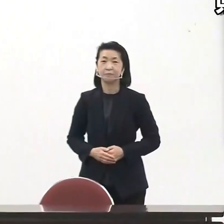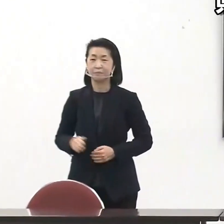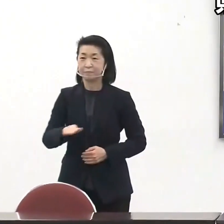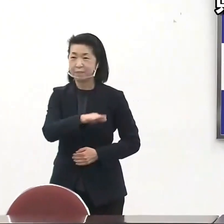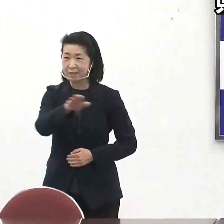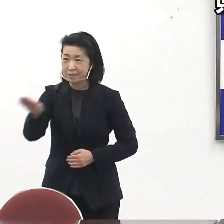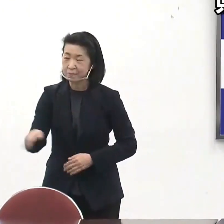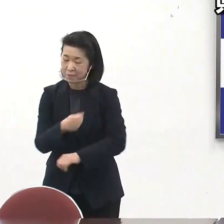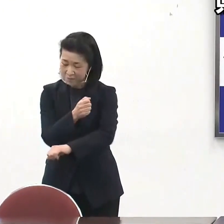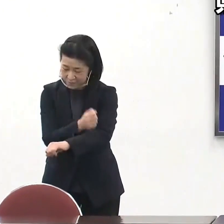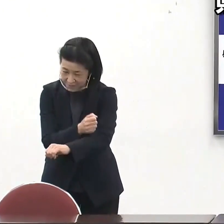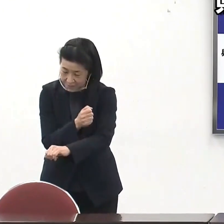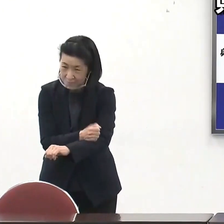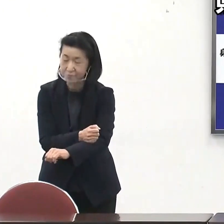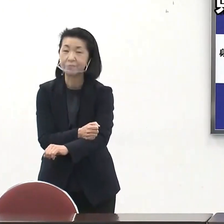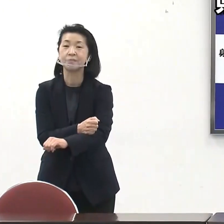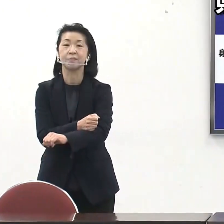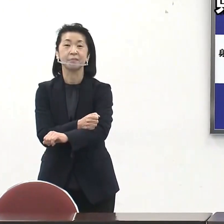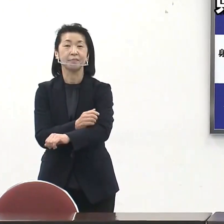皆さんお疲れ様でございます。